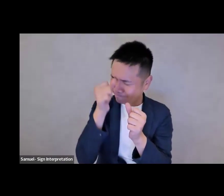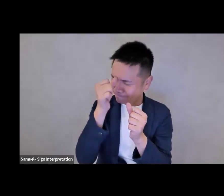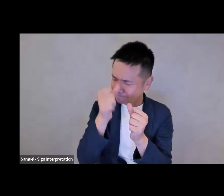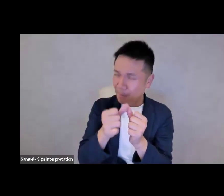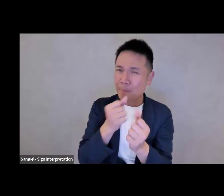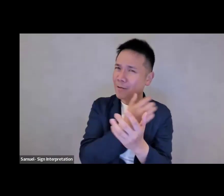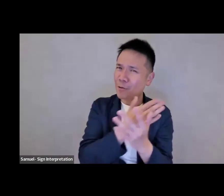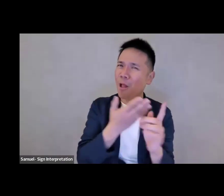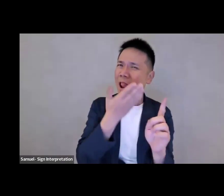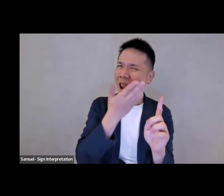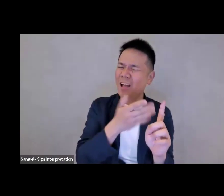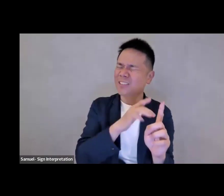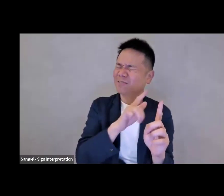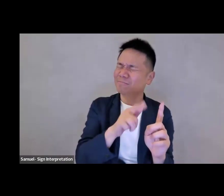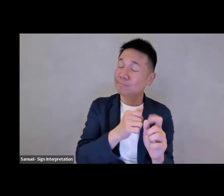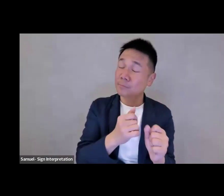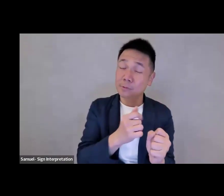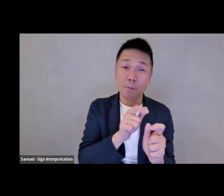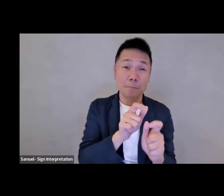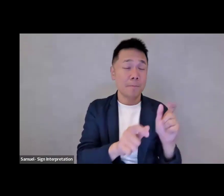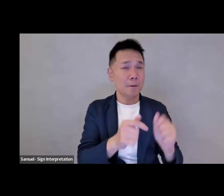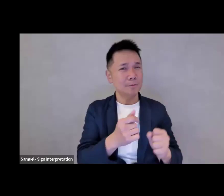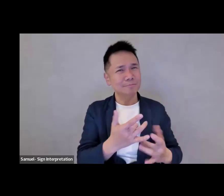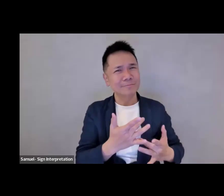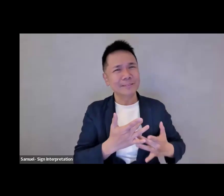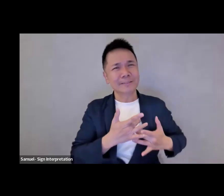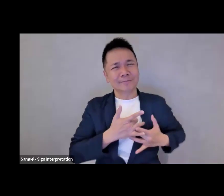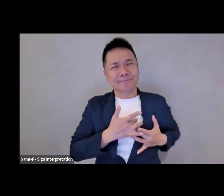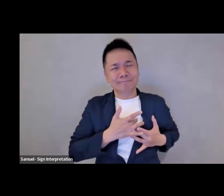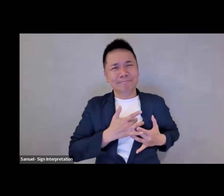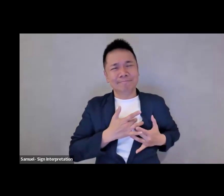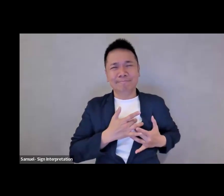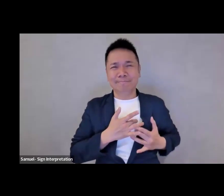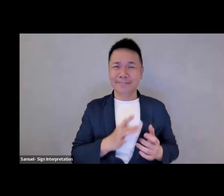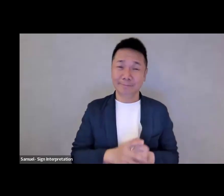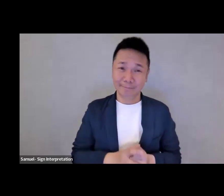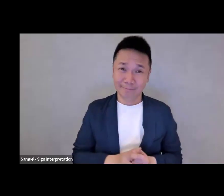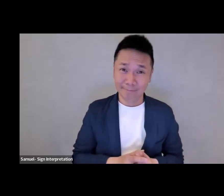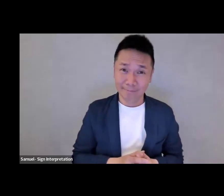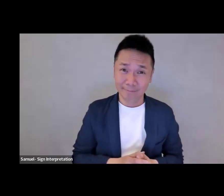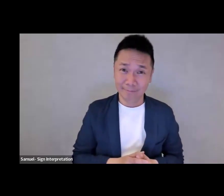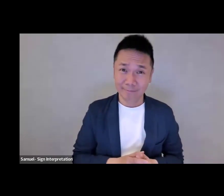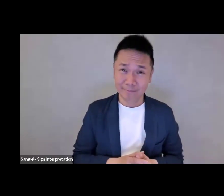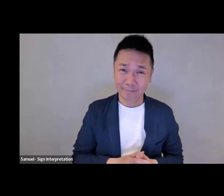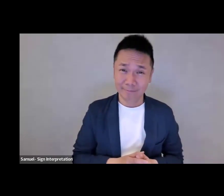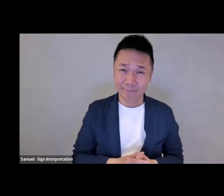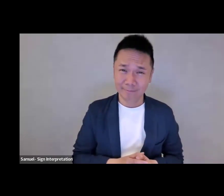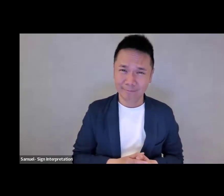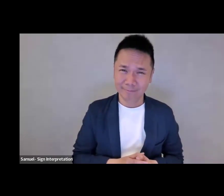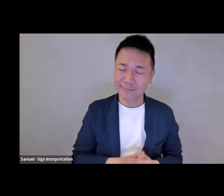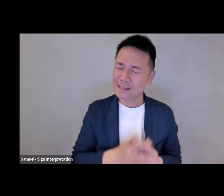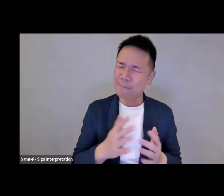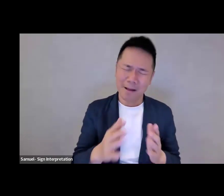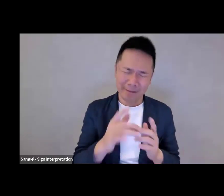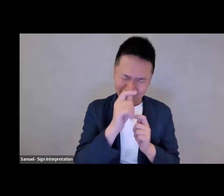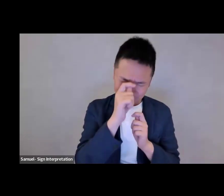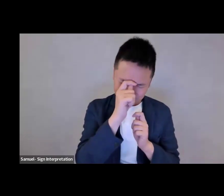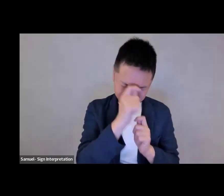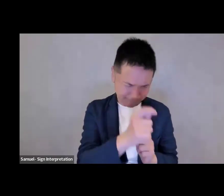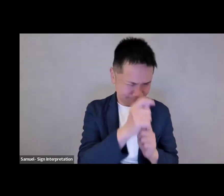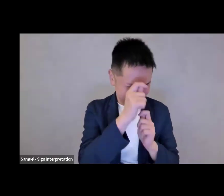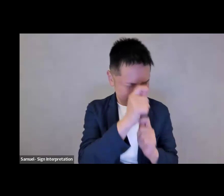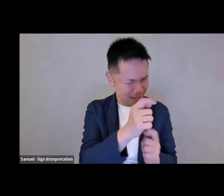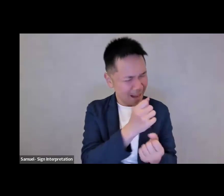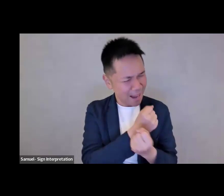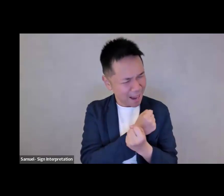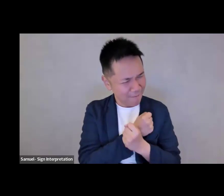我相信你的传奇会一直在我们不同人心下面，在你所有触动的人心里面，以及所有被